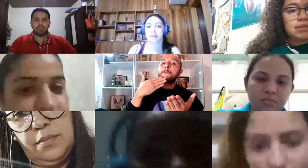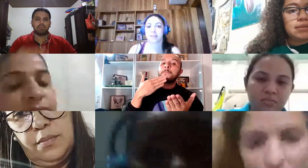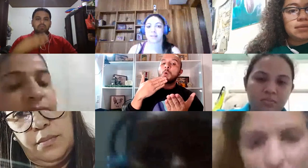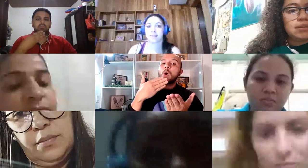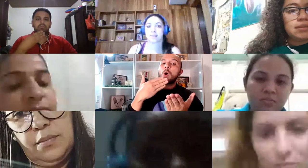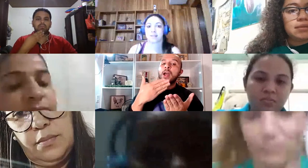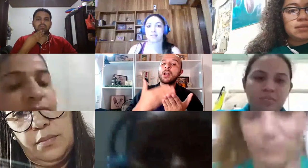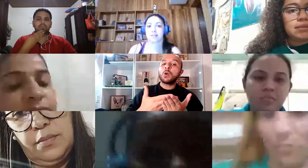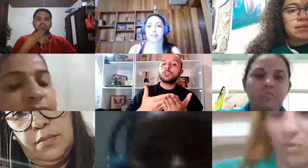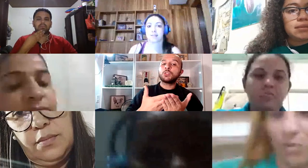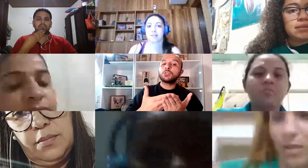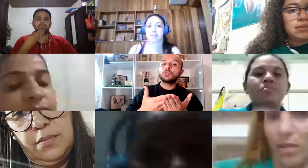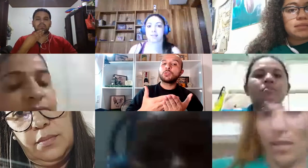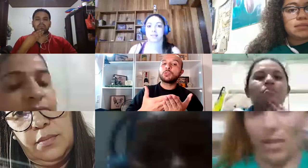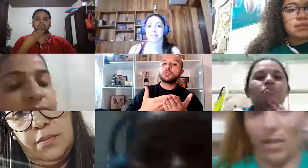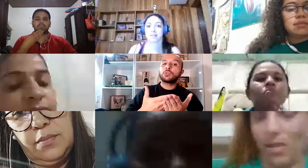Buenos